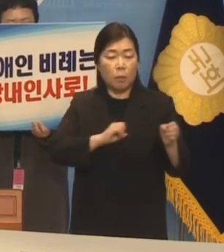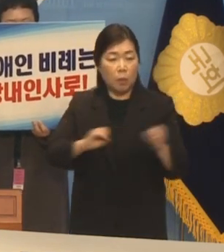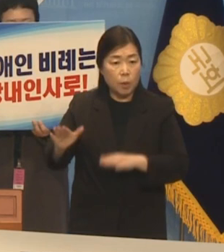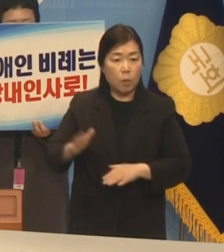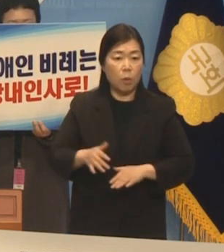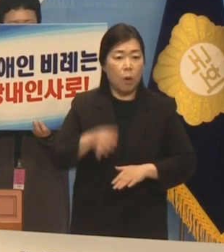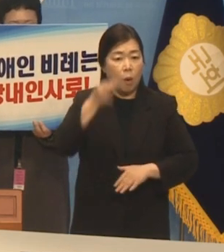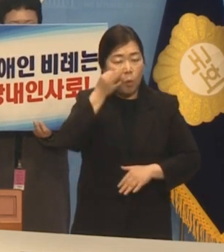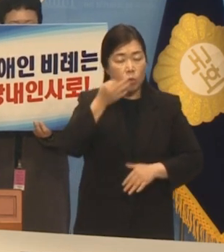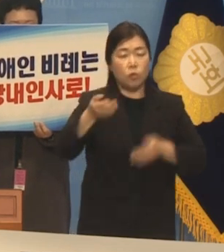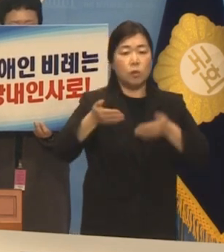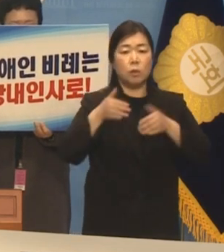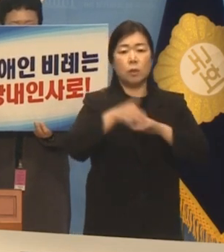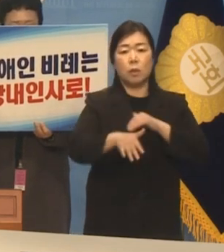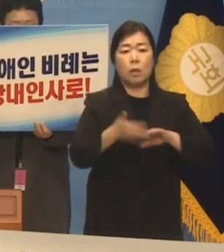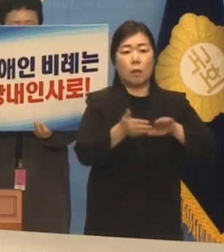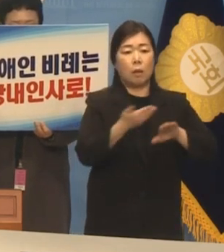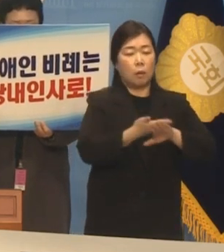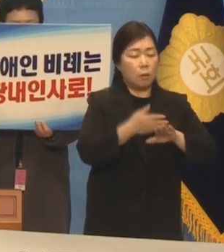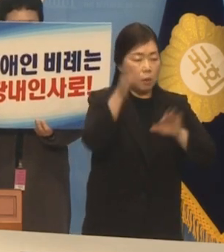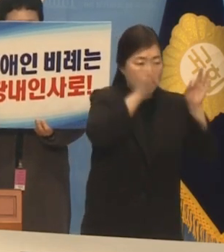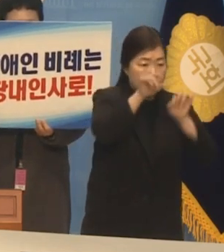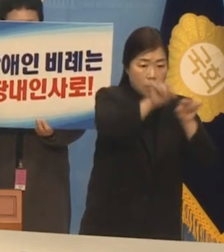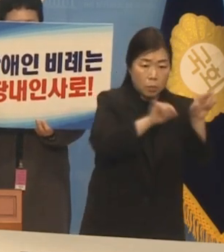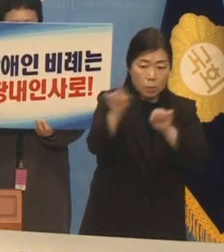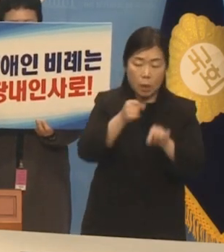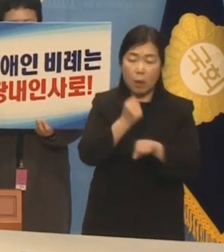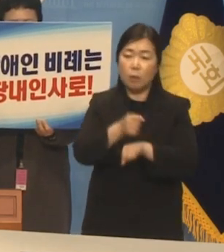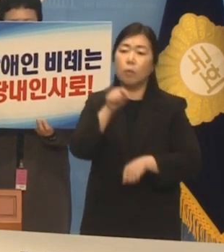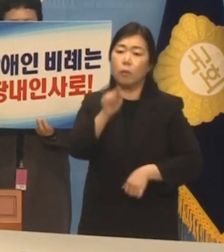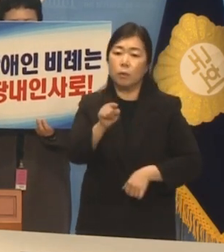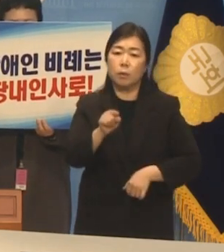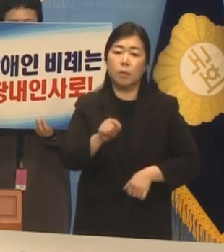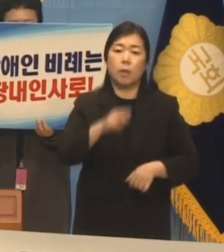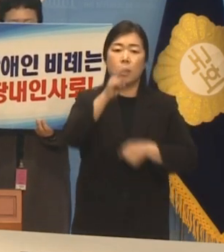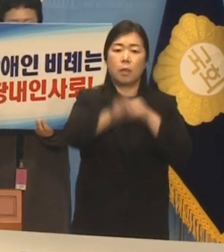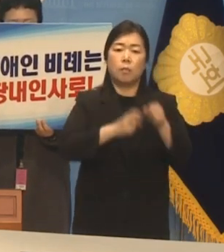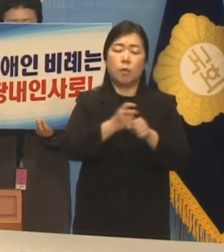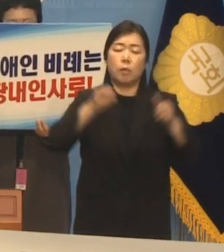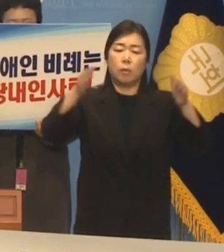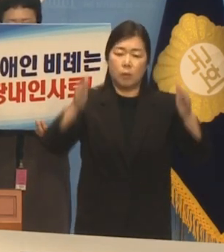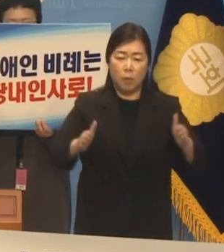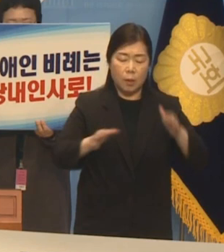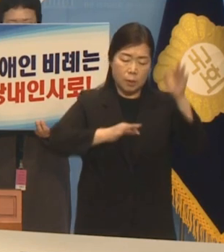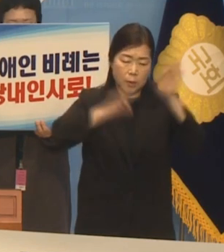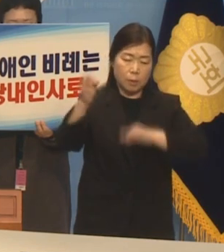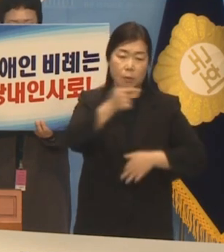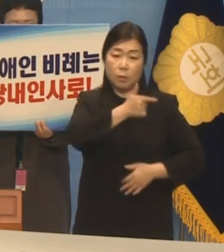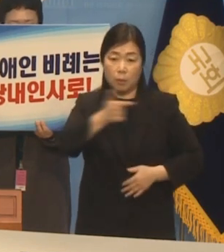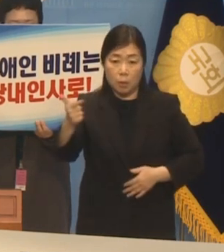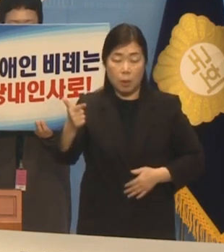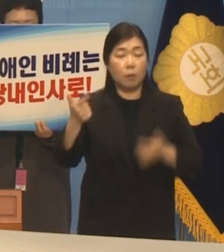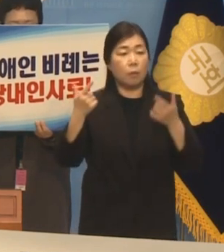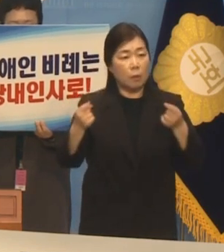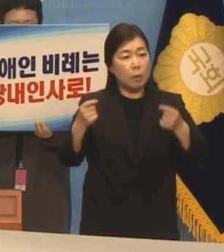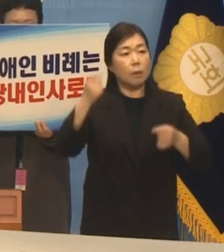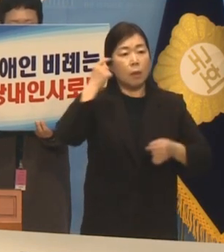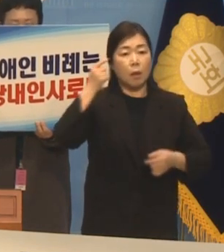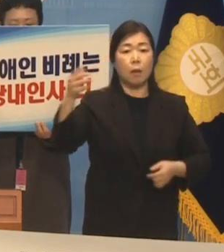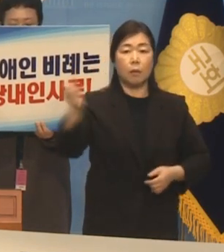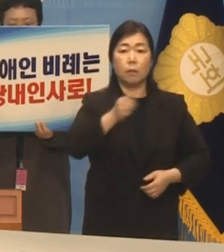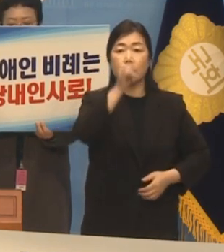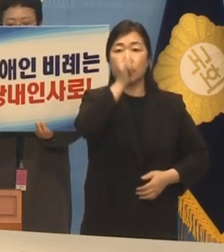식으로 외부 인재 영입에 몰두하는 것은 지난 20년에 시행착오로 충분하지 않나